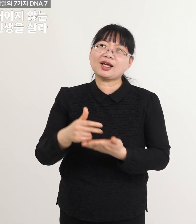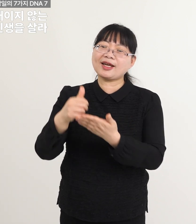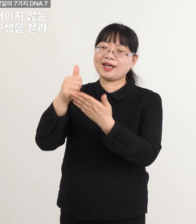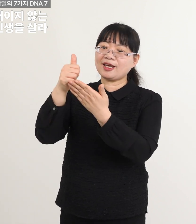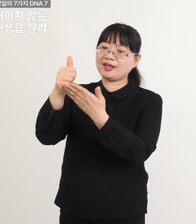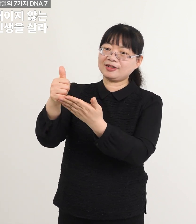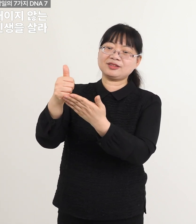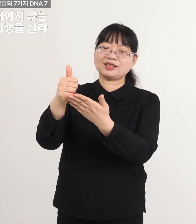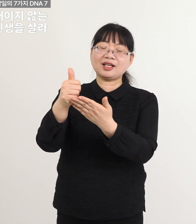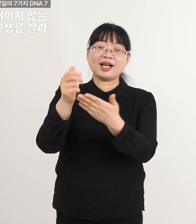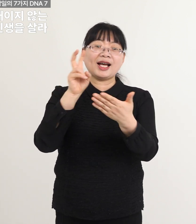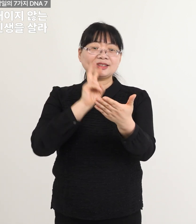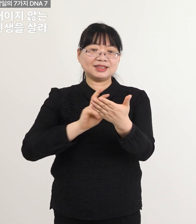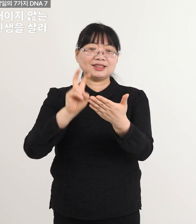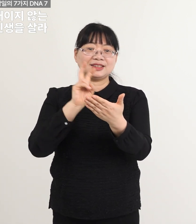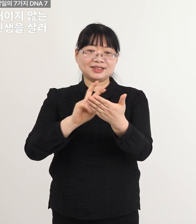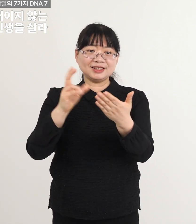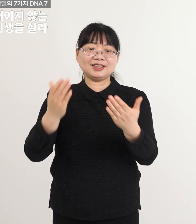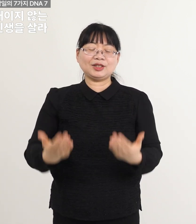주께